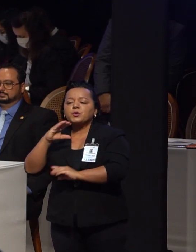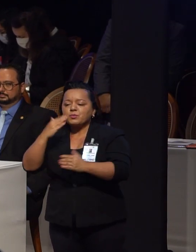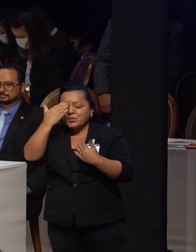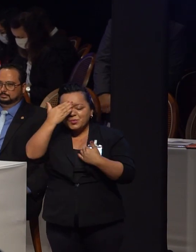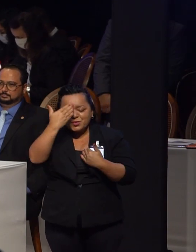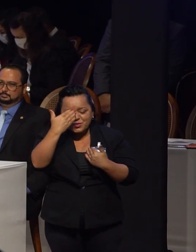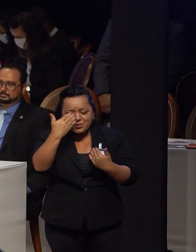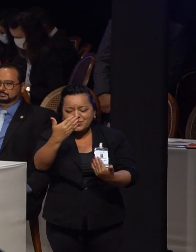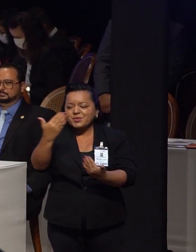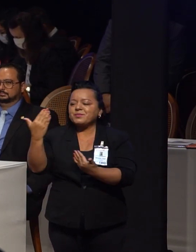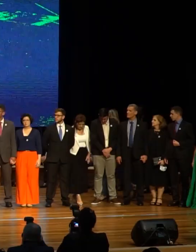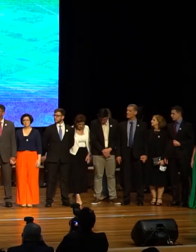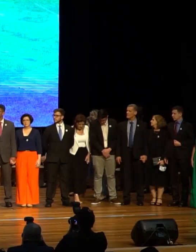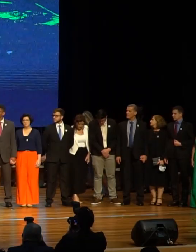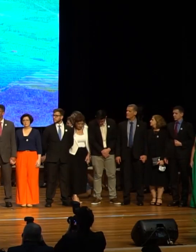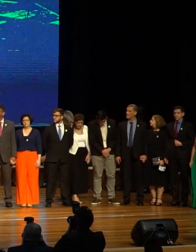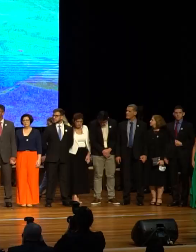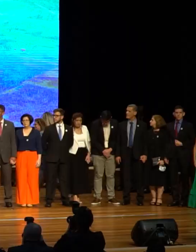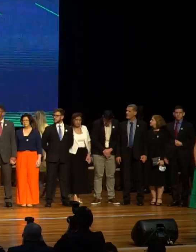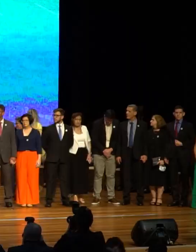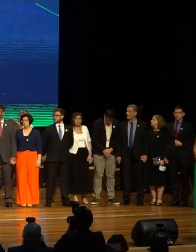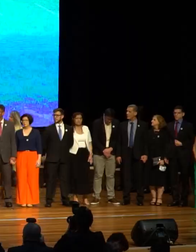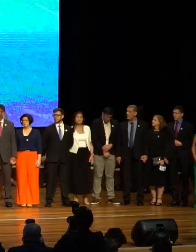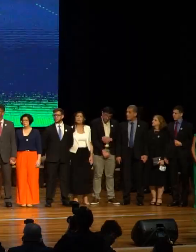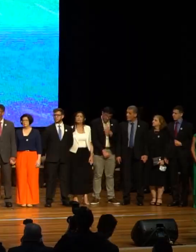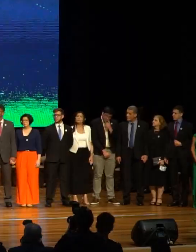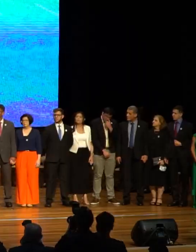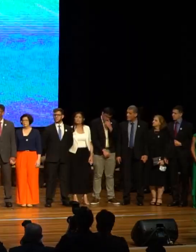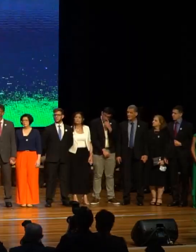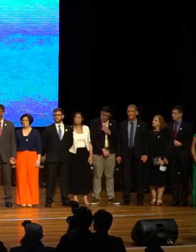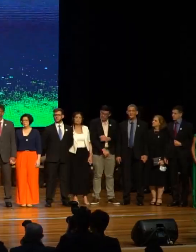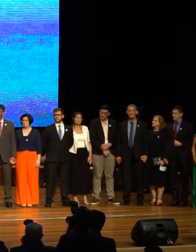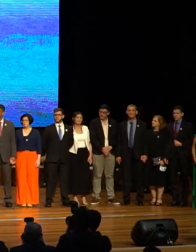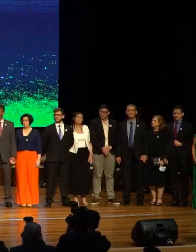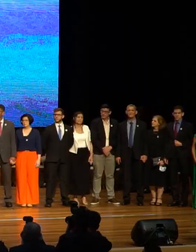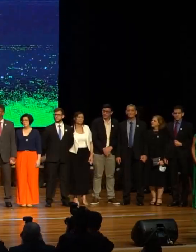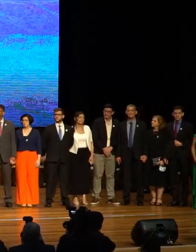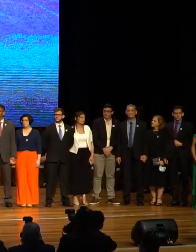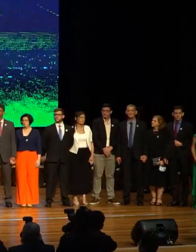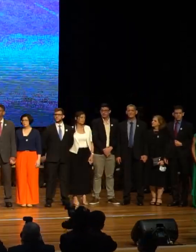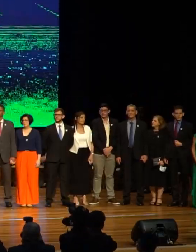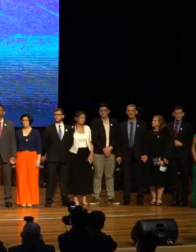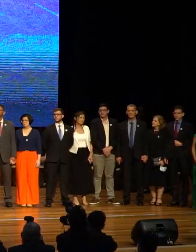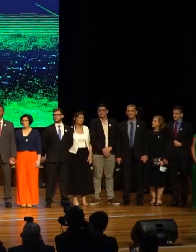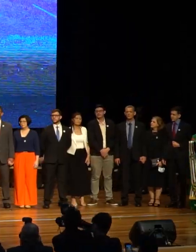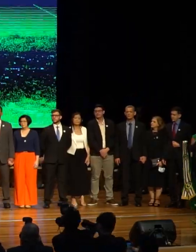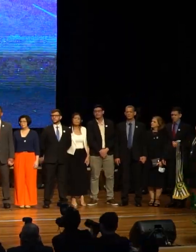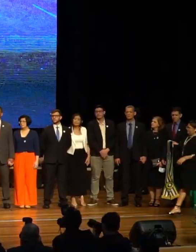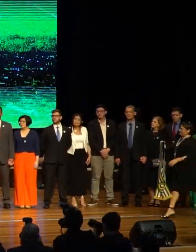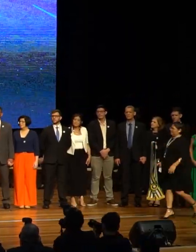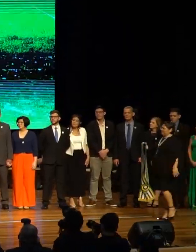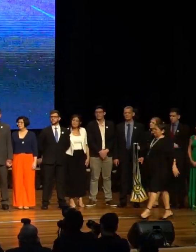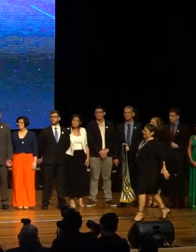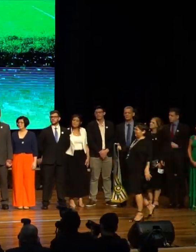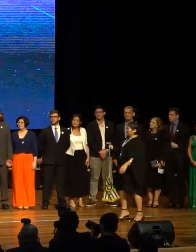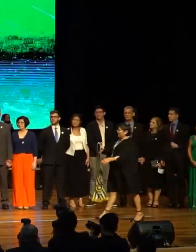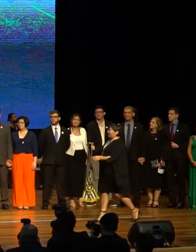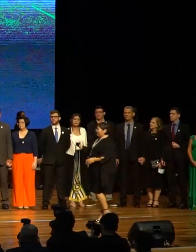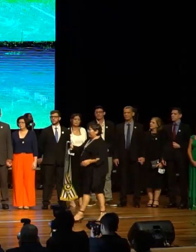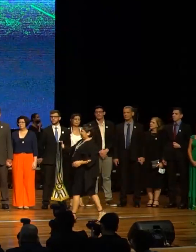obrigado. Vamos trabalhar com firmeza e dedicação. E eu posso garantir a todos,